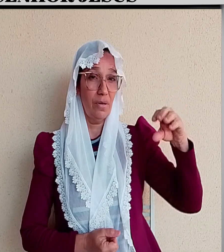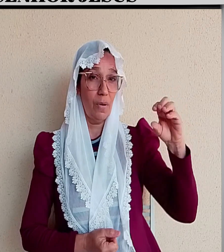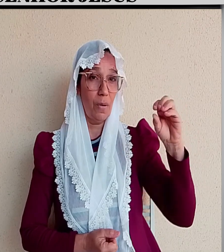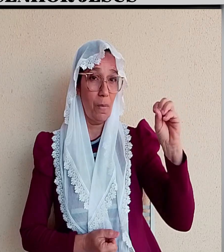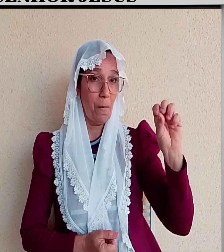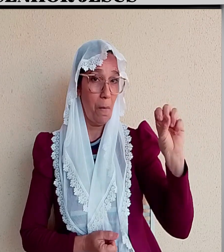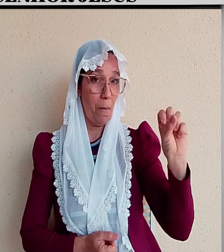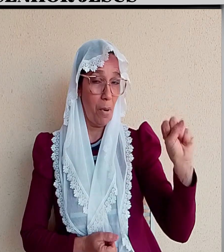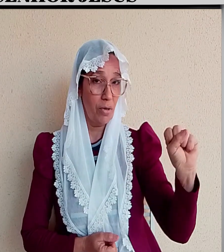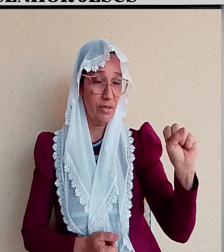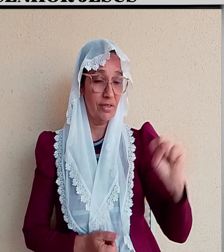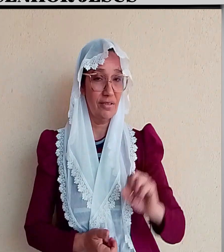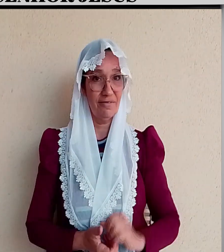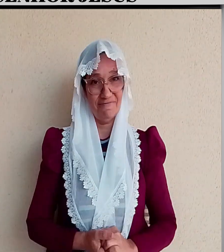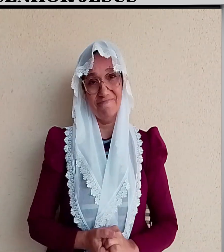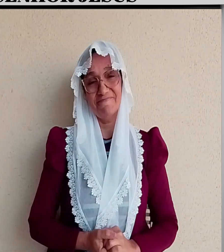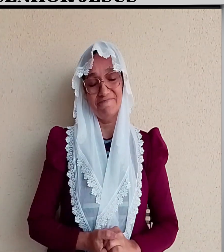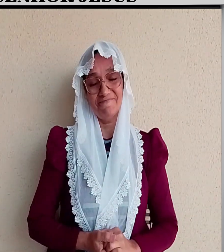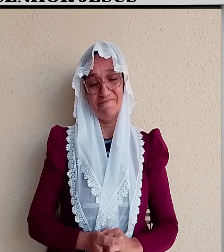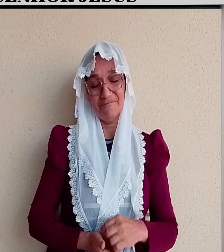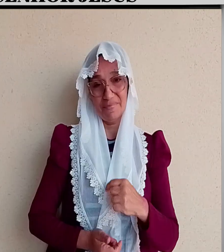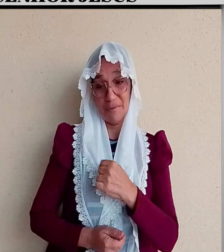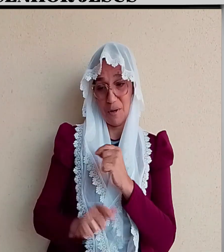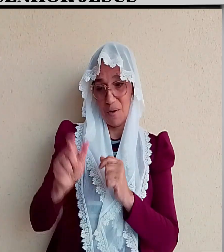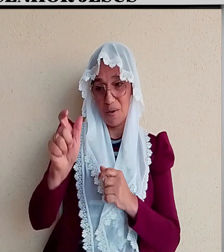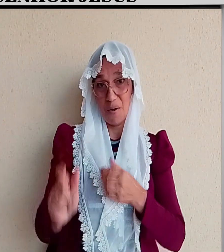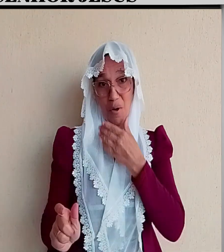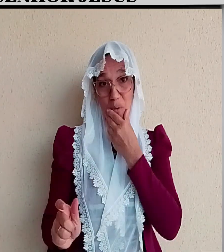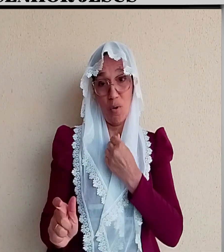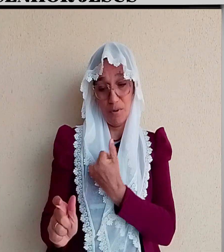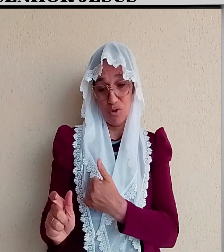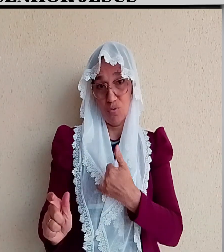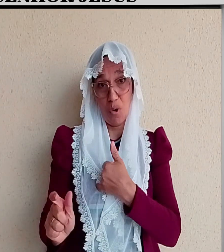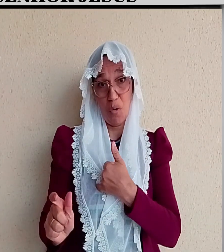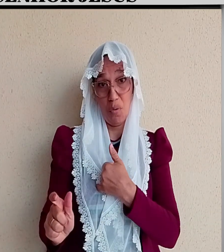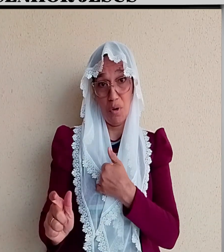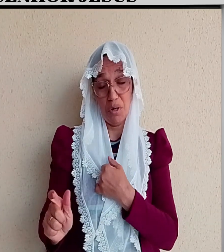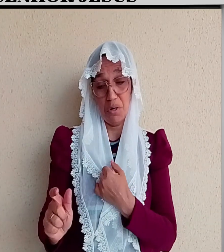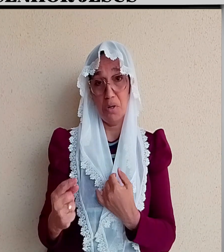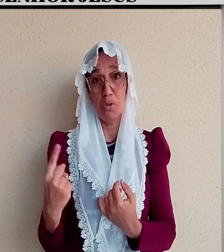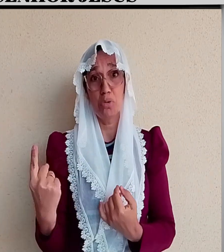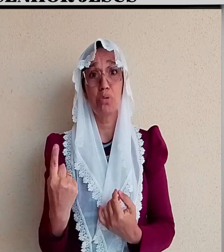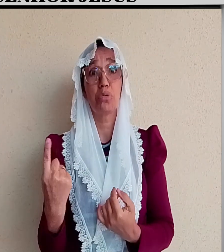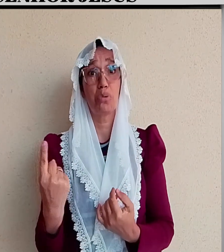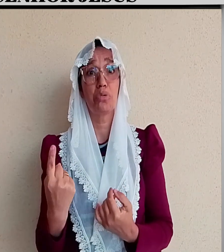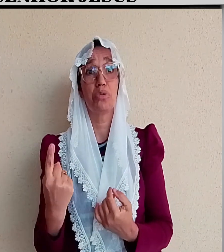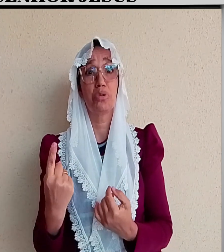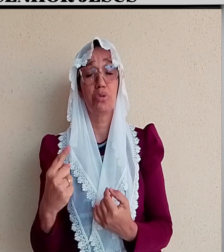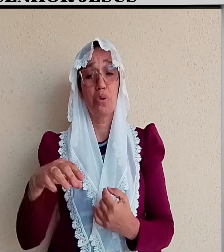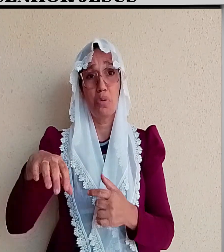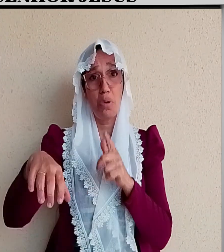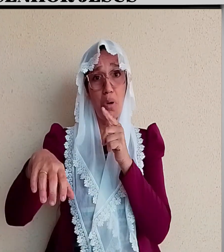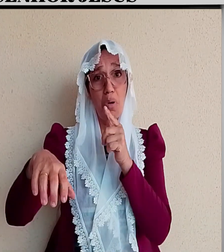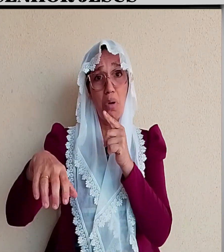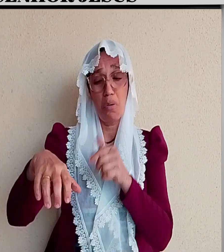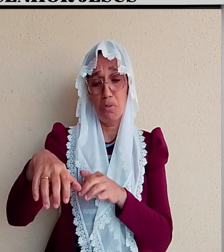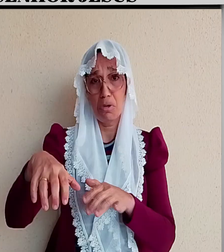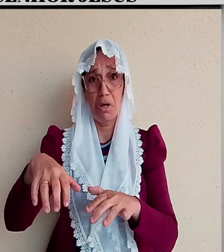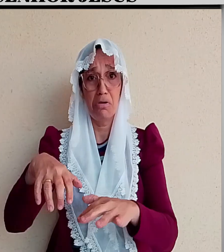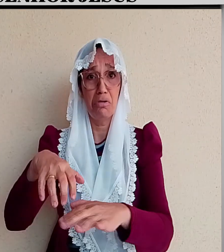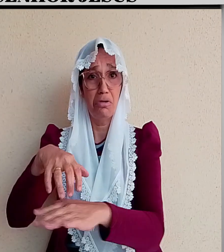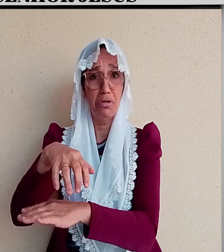estaria pertinho do Senhor. Glória a Jesus. Lá estará junto com o Senhor. O Senhor estará contigo lá dentro da ilha. Glória